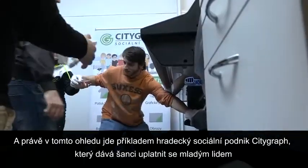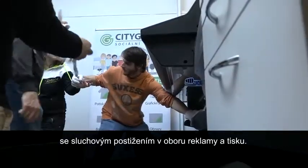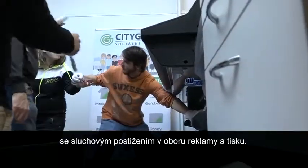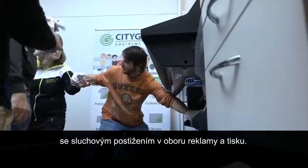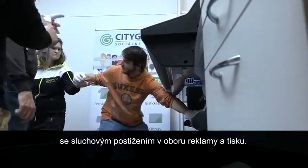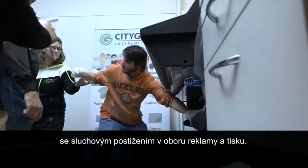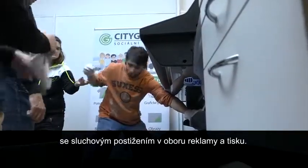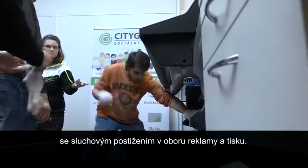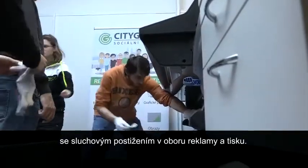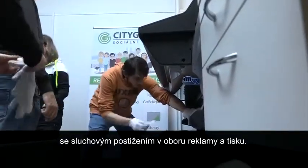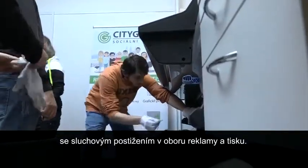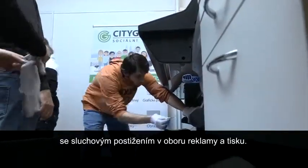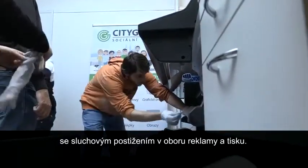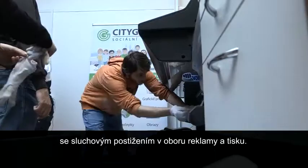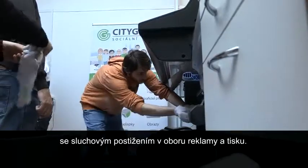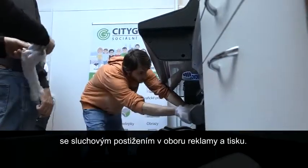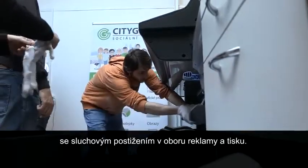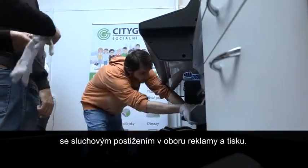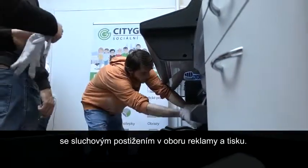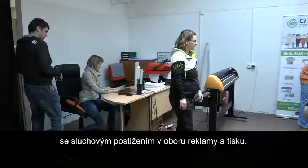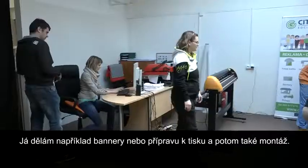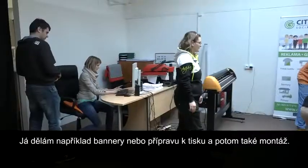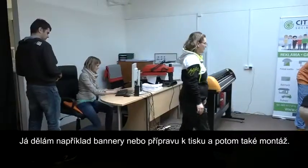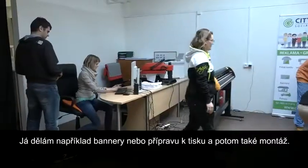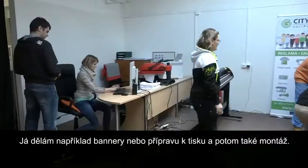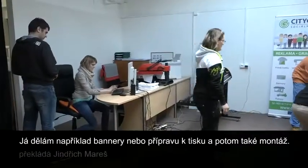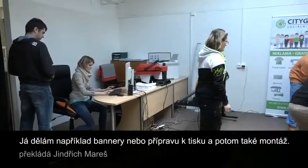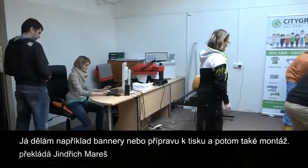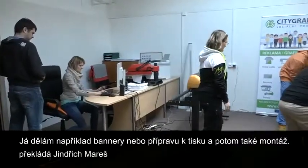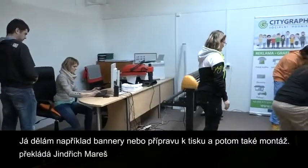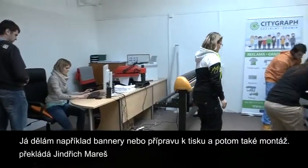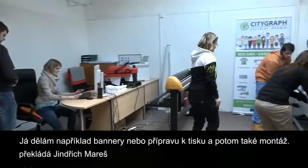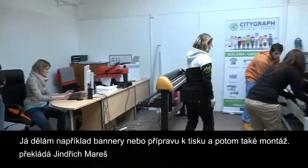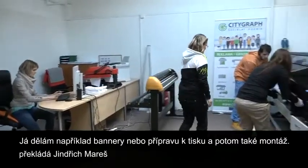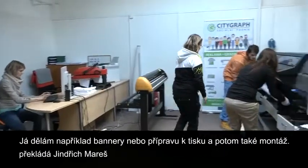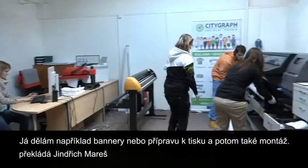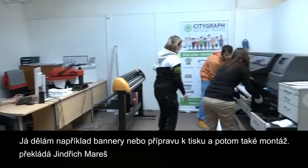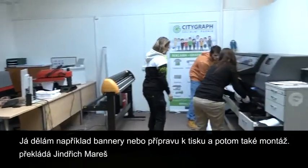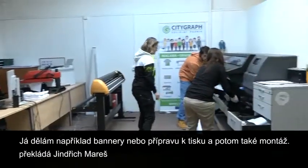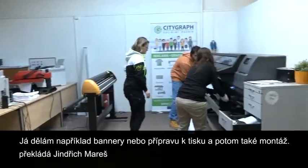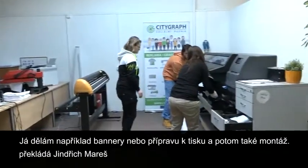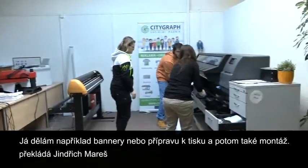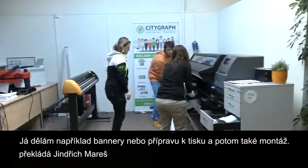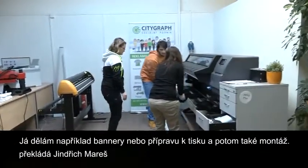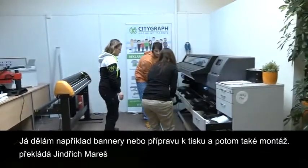se sluchovým postižením v oboru reklamy a tisku. Já dělám například banery,